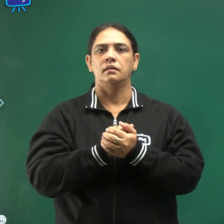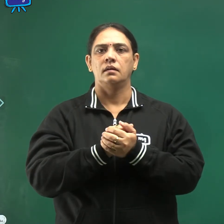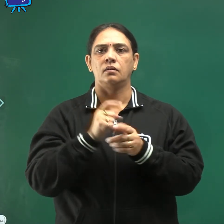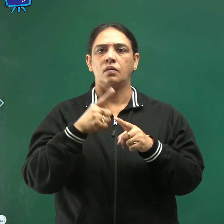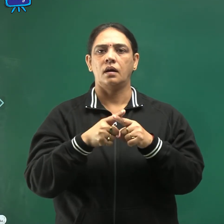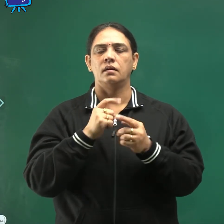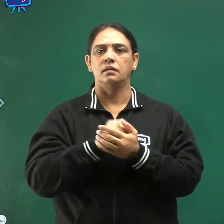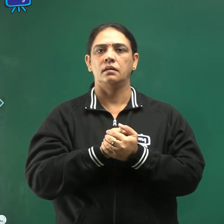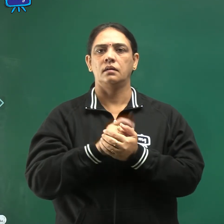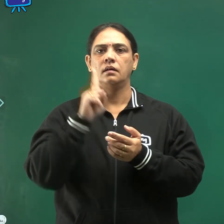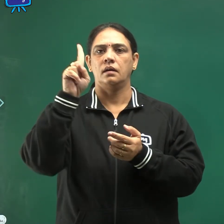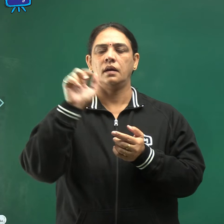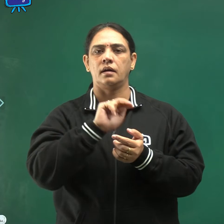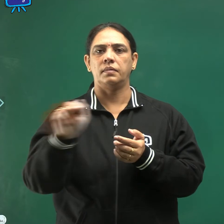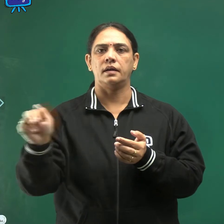गुणा